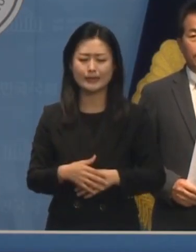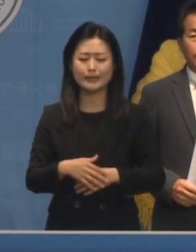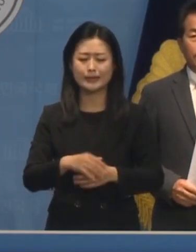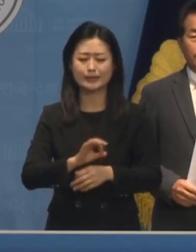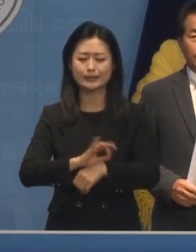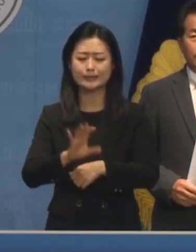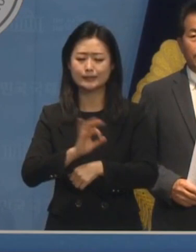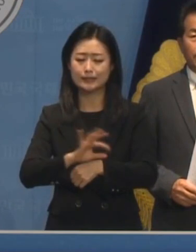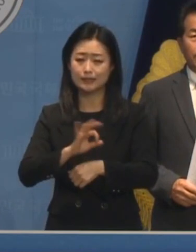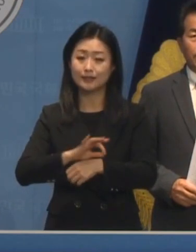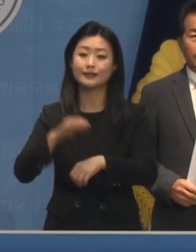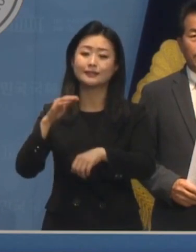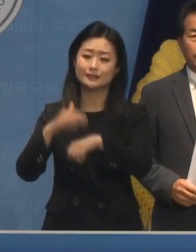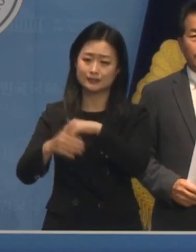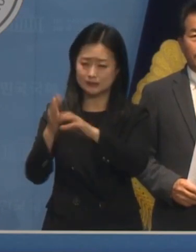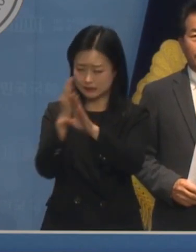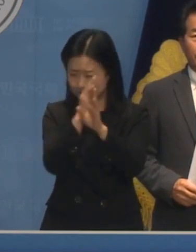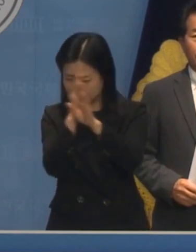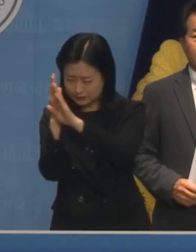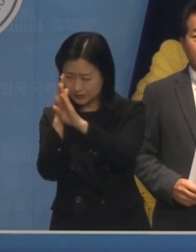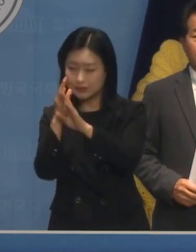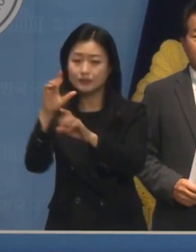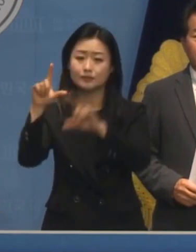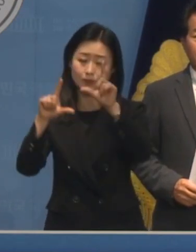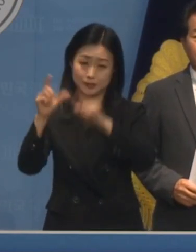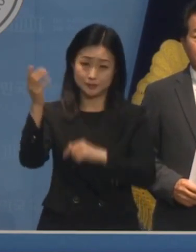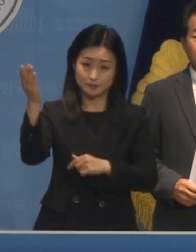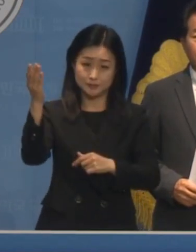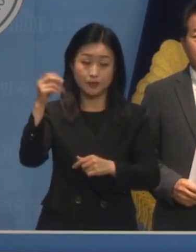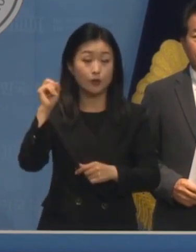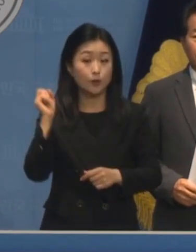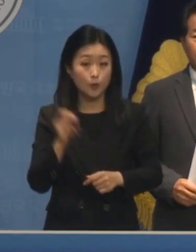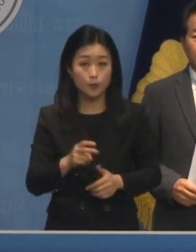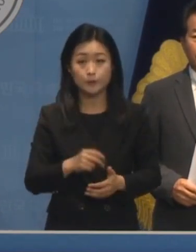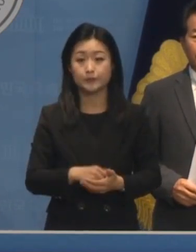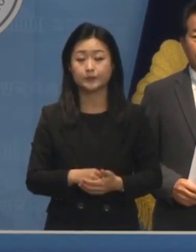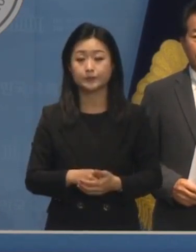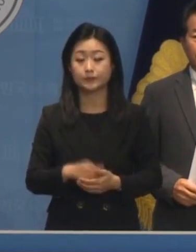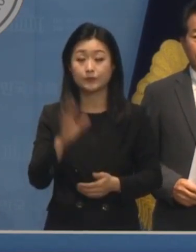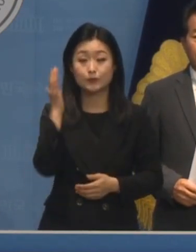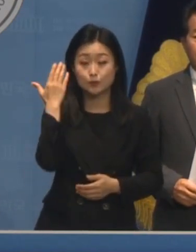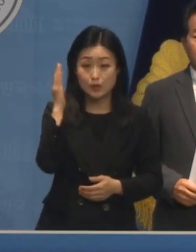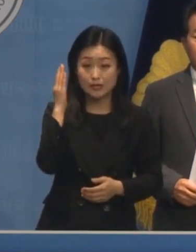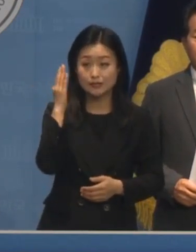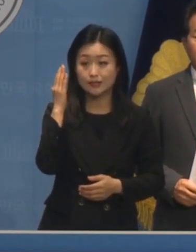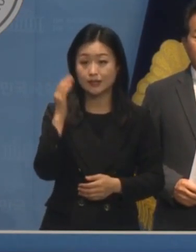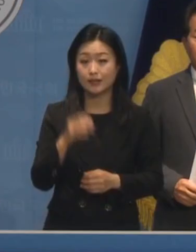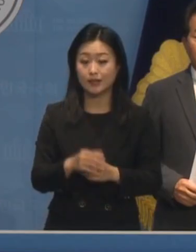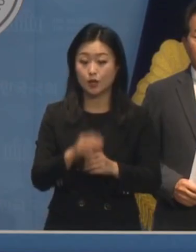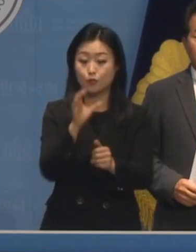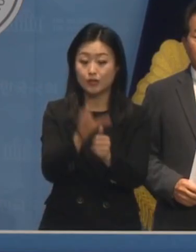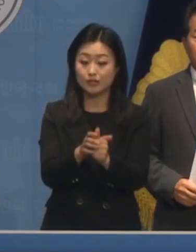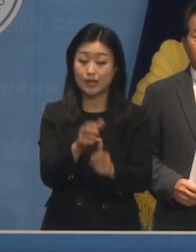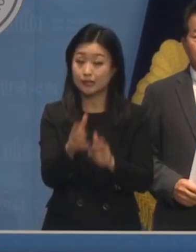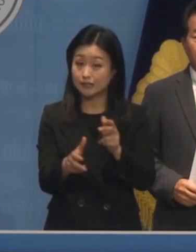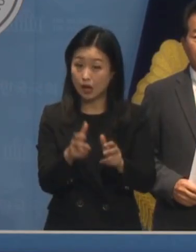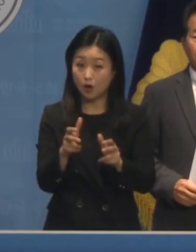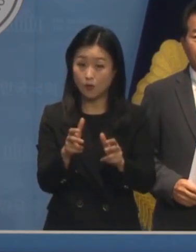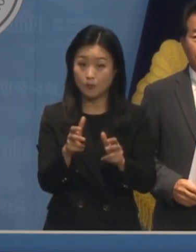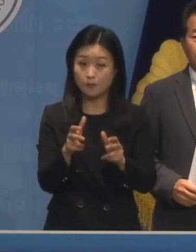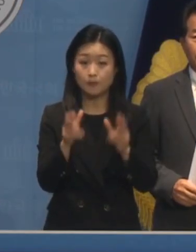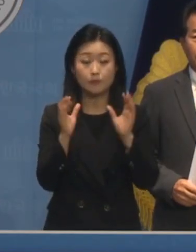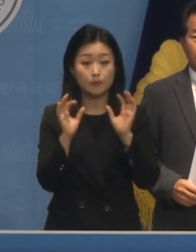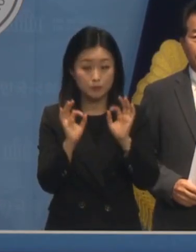취 태도를 취하고 있습니다뿐만 아니라 최근에 입수한 위탁 사업 구조개선